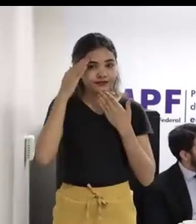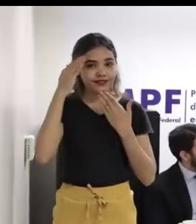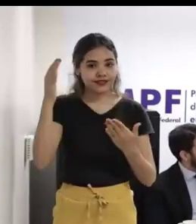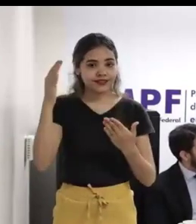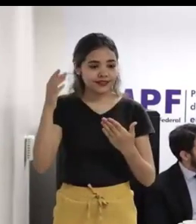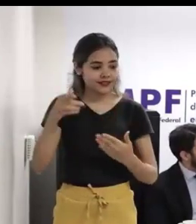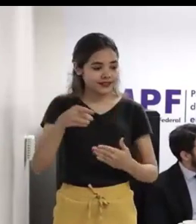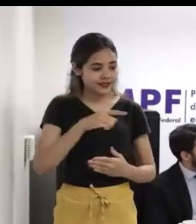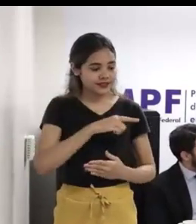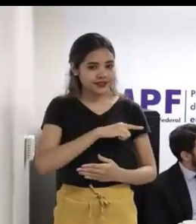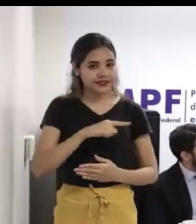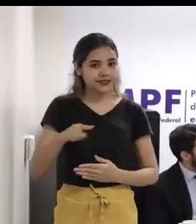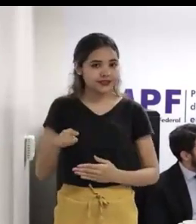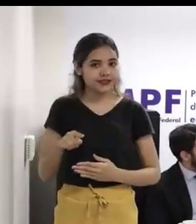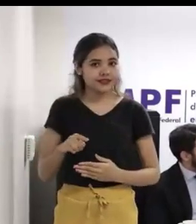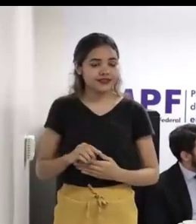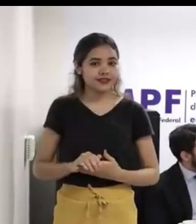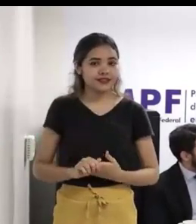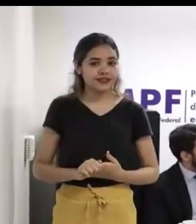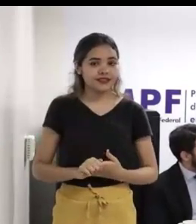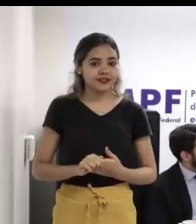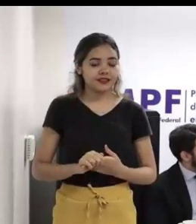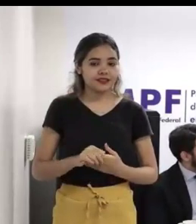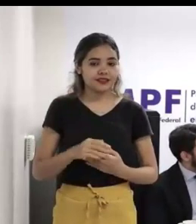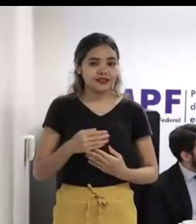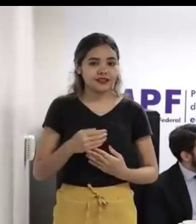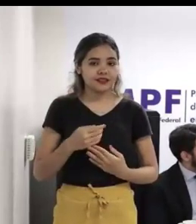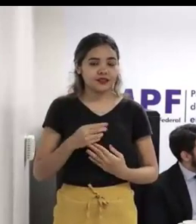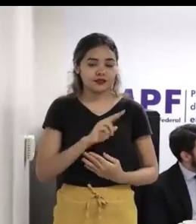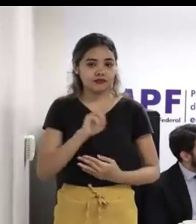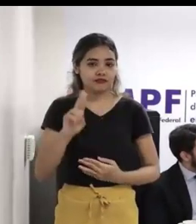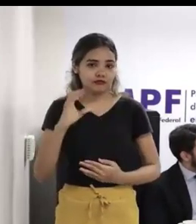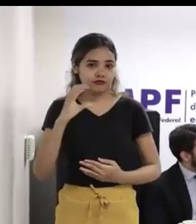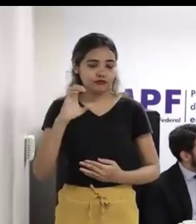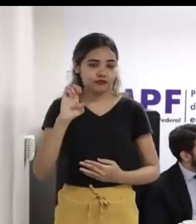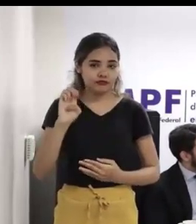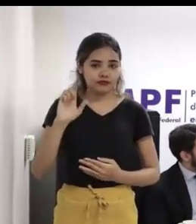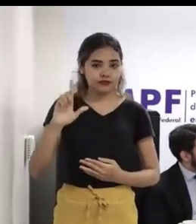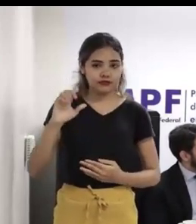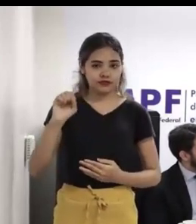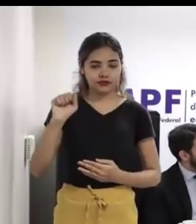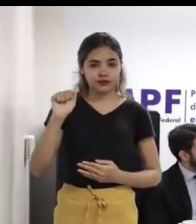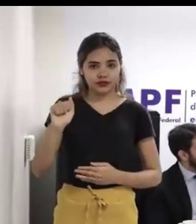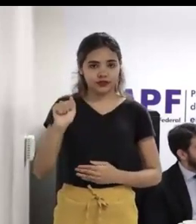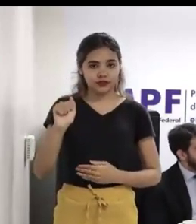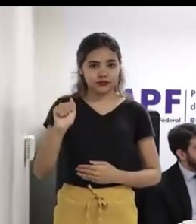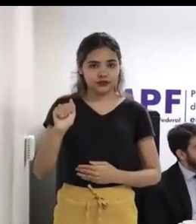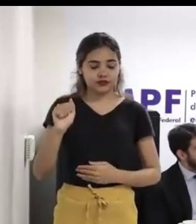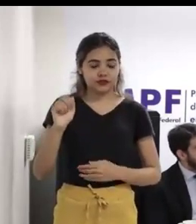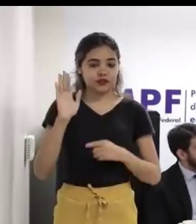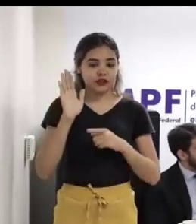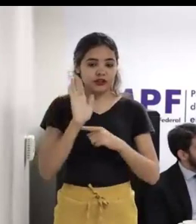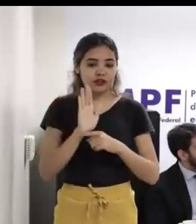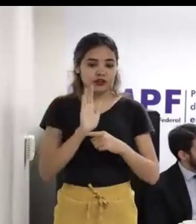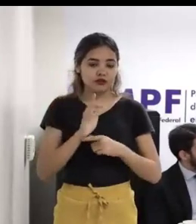eh eu sou celsa eu sou estou Secretária Municipal de trabalho e assistência social do município de